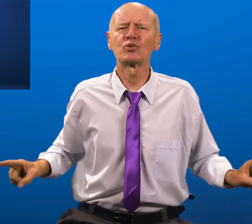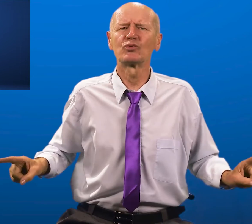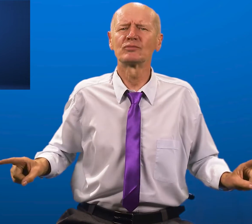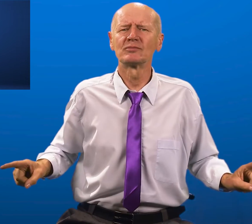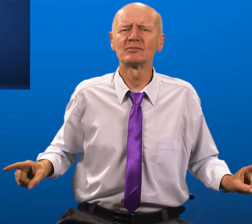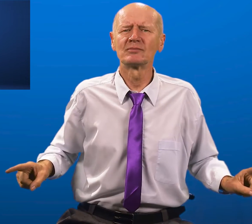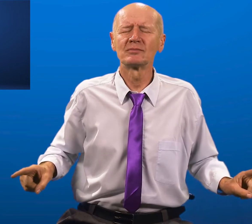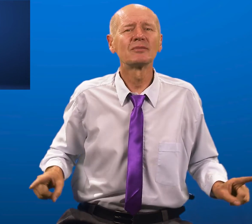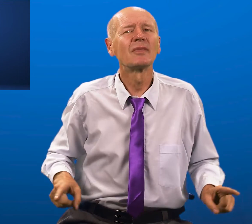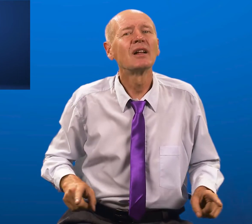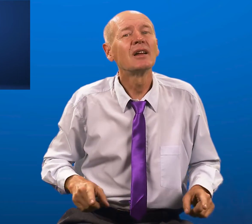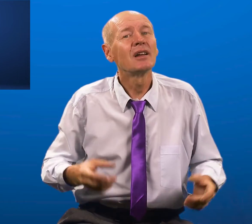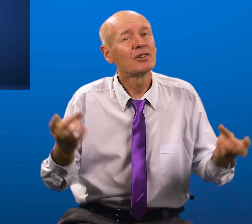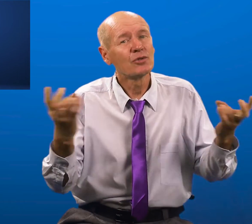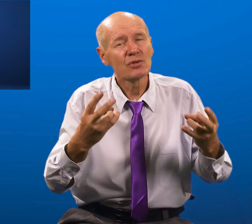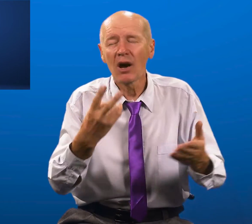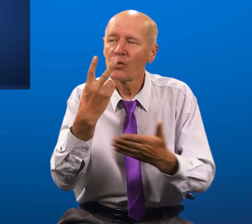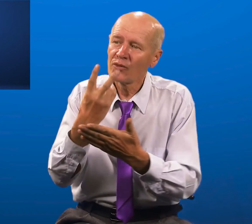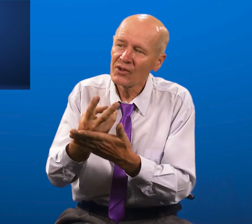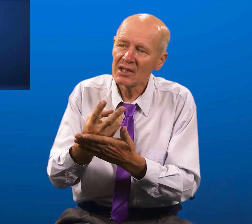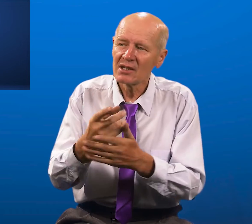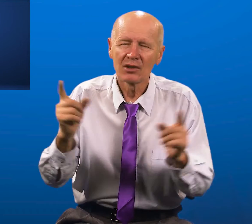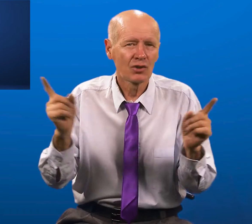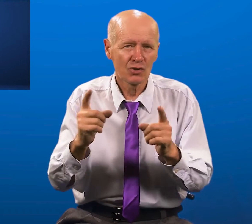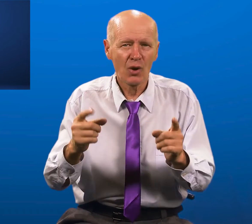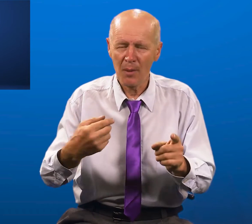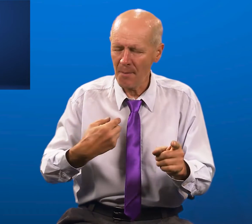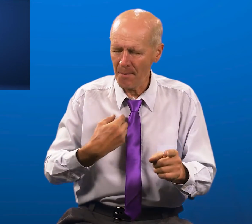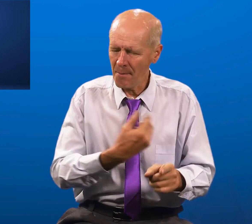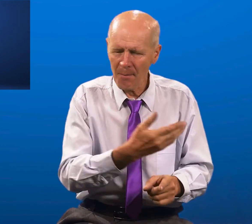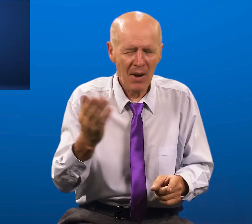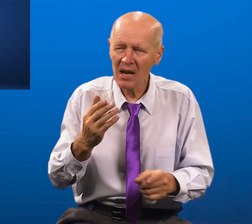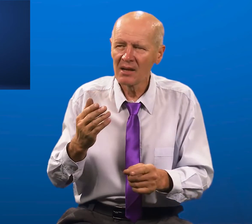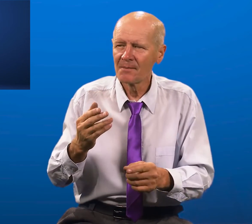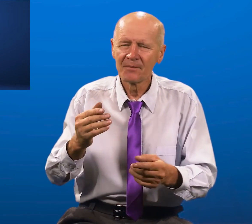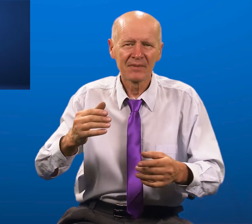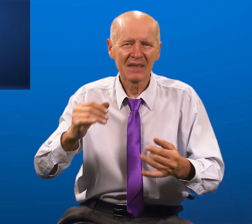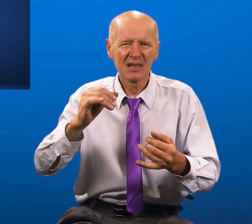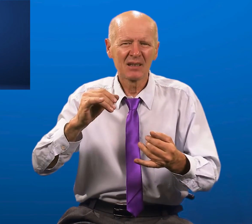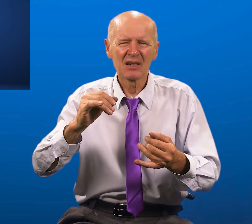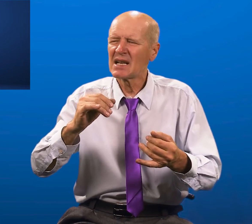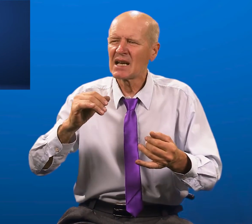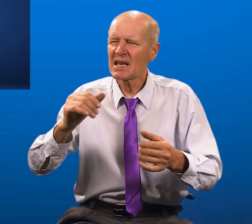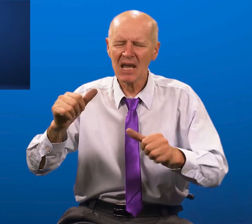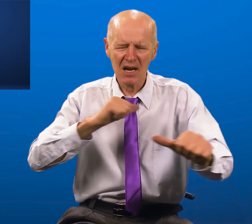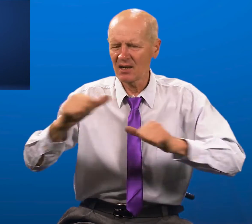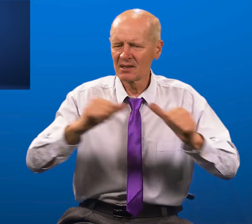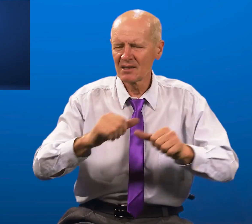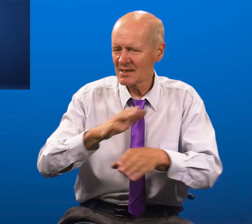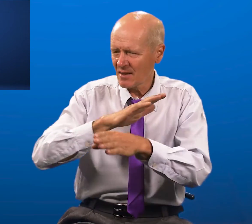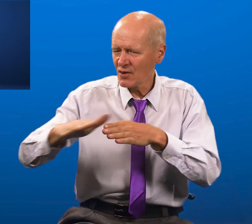увидеть не только то, что мы совершаем грех против близкого нашего человека,